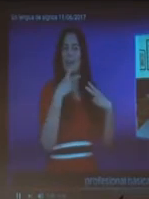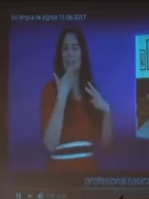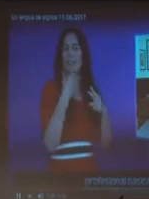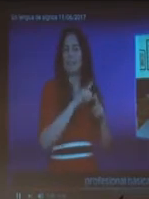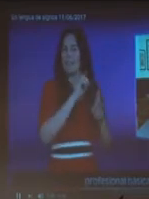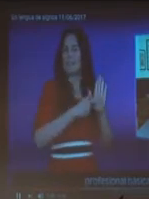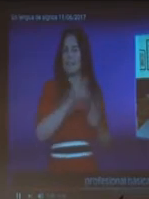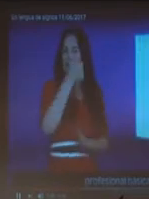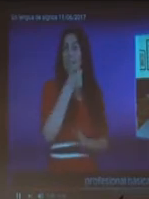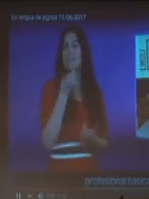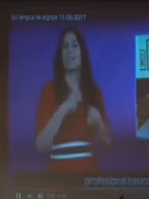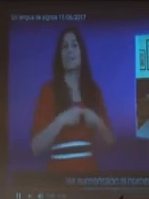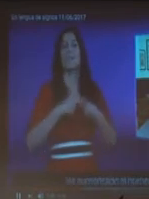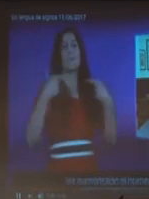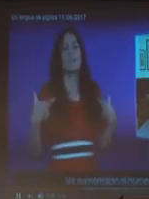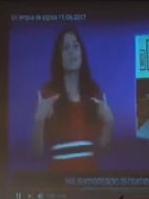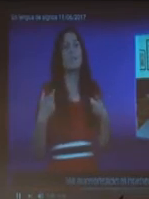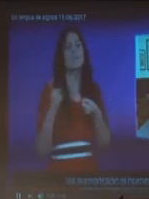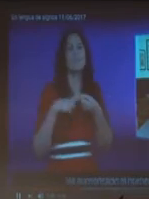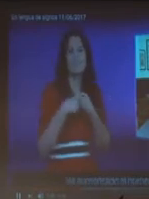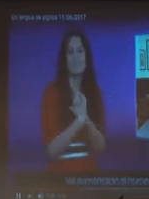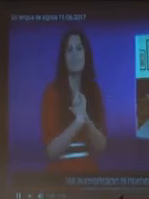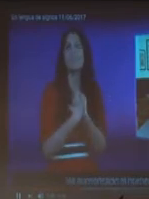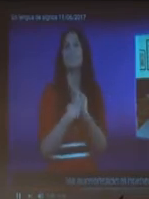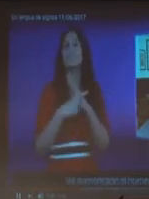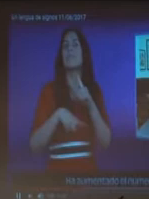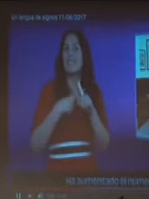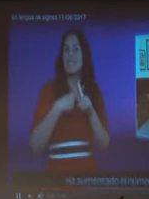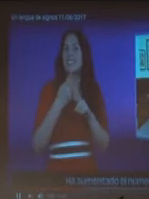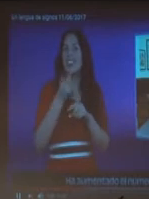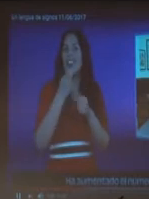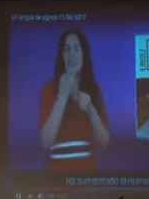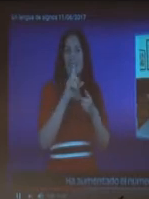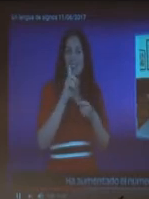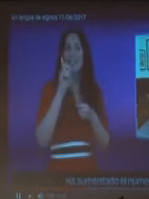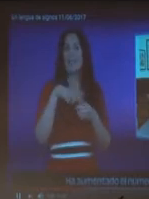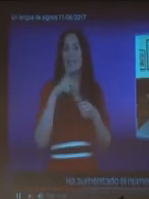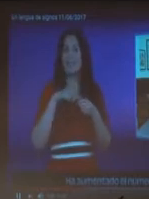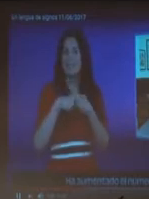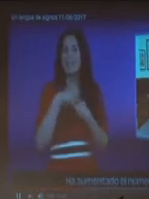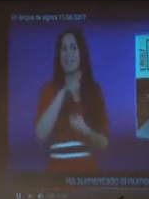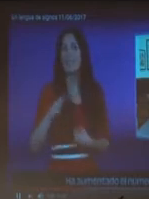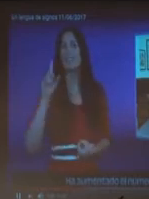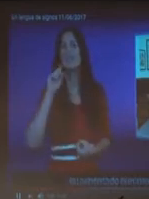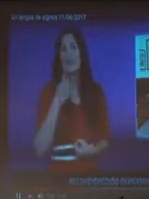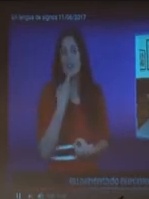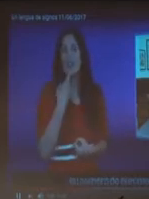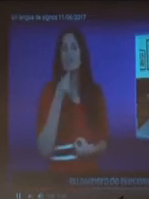y restauración. Ha aumentado el número de asistentes y además, no solamente en número, sino en número de